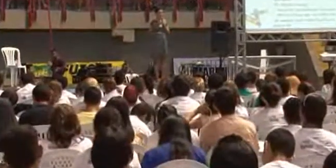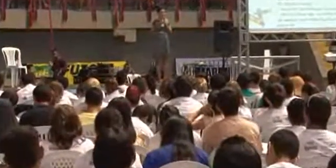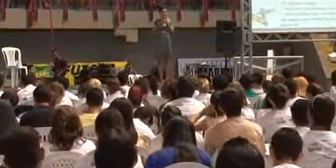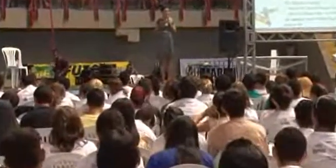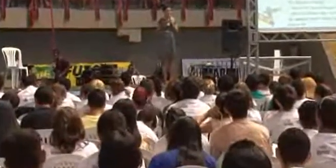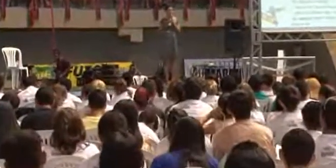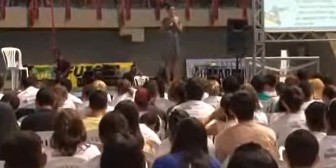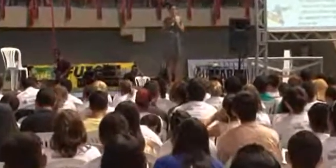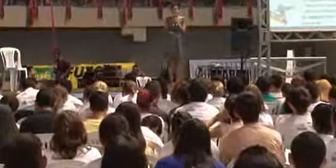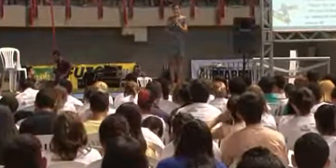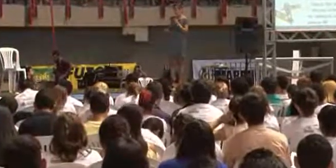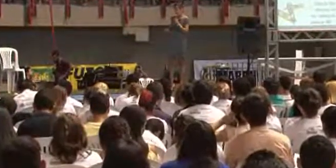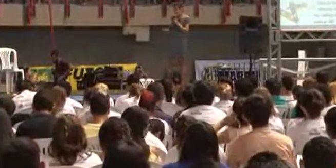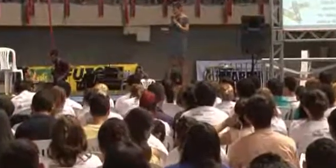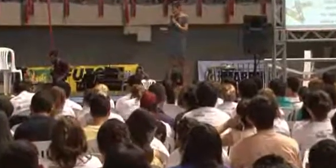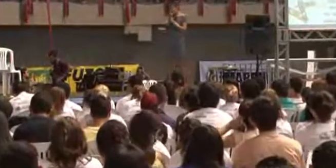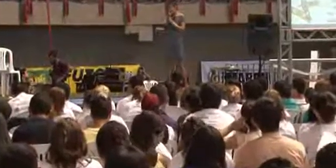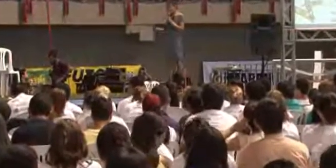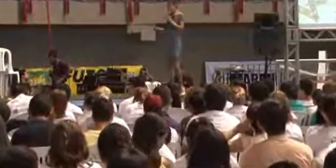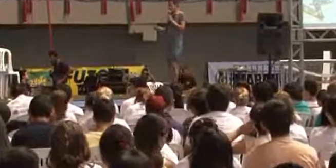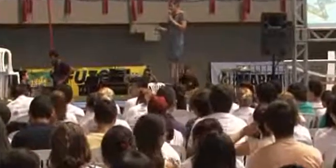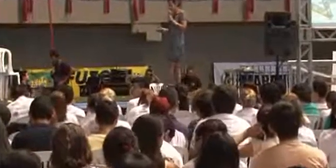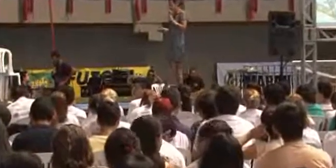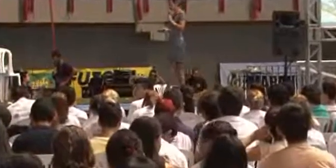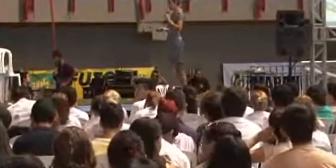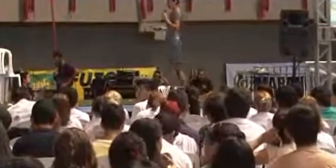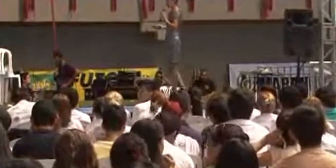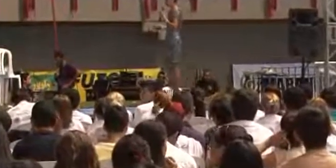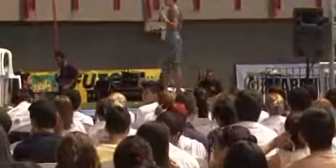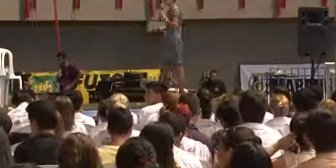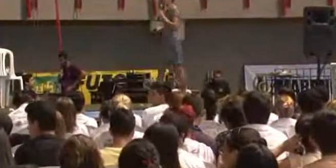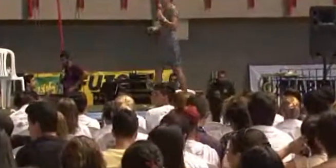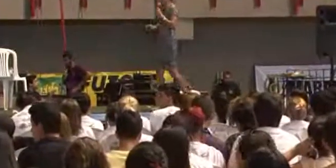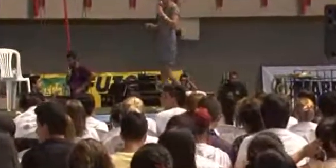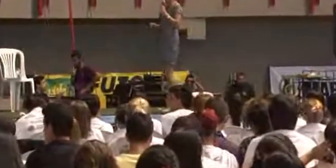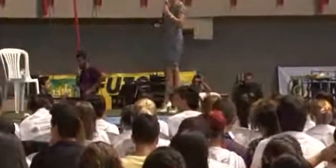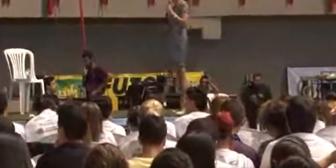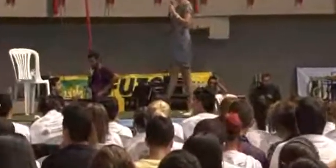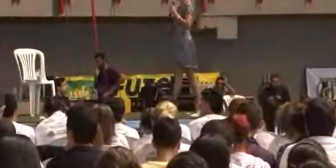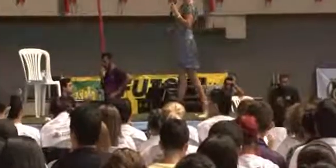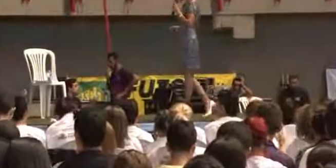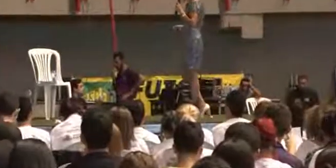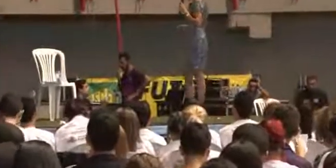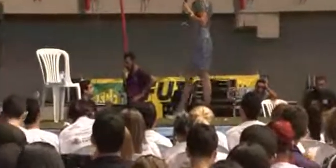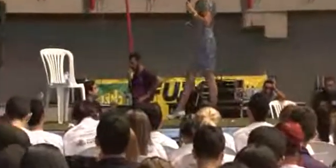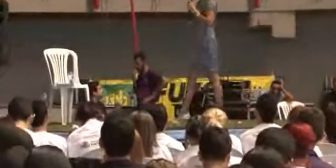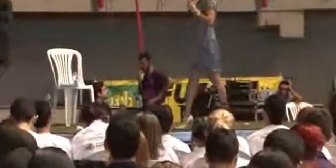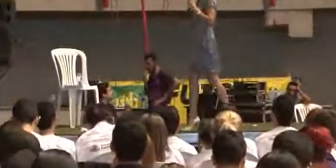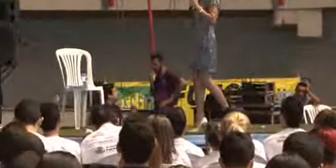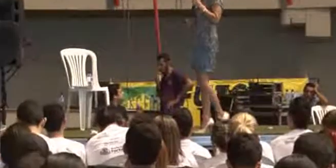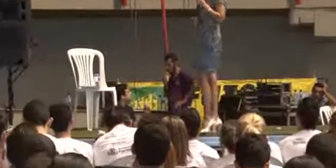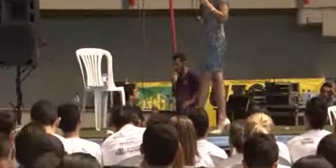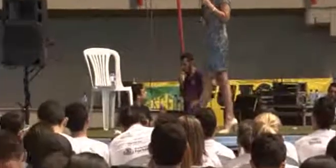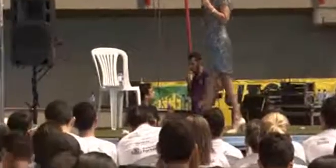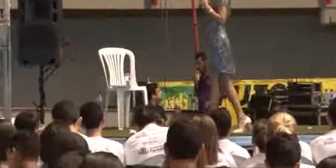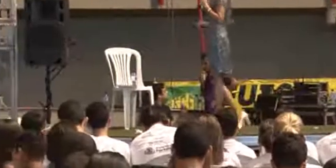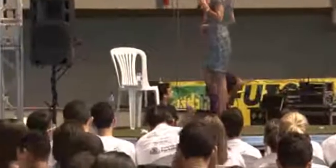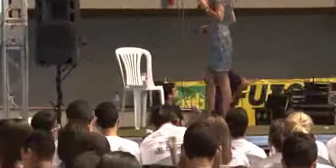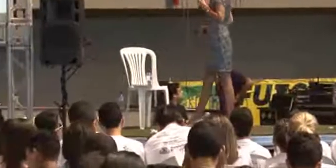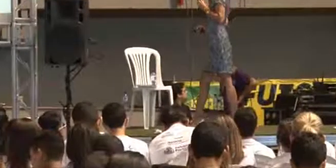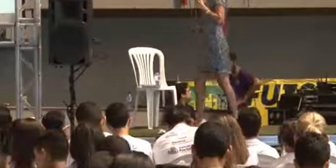certo? Professora, como é que eu faço para garantir não fugir ao tema? Vamos lá. Anote